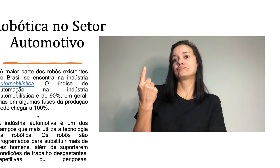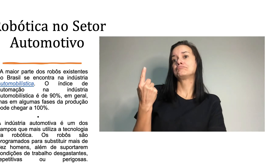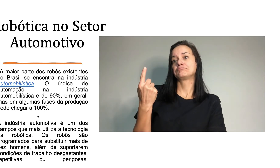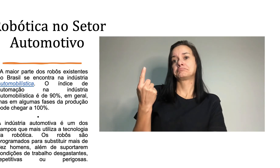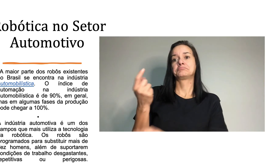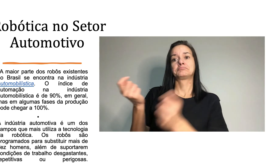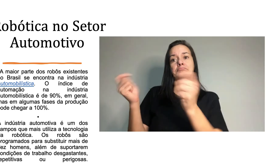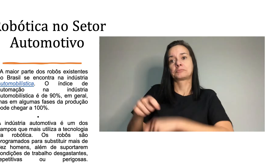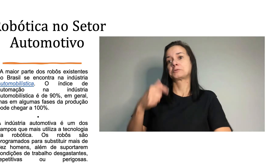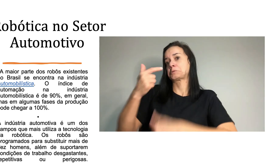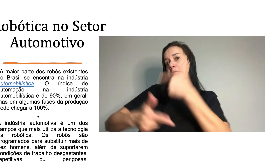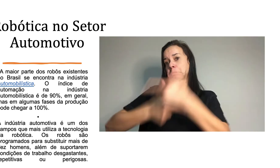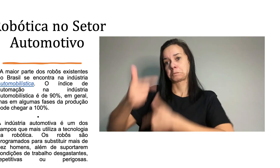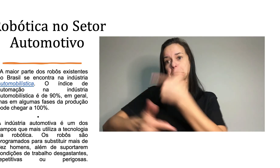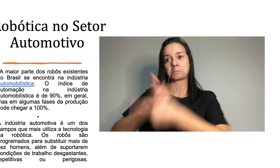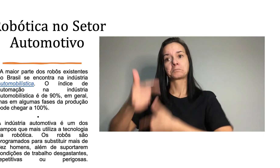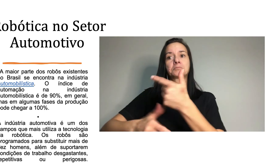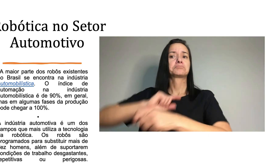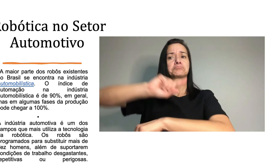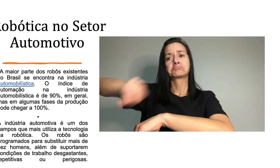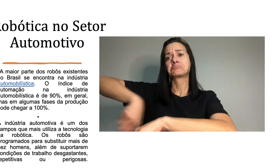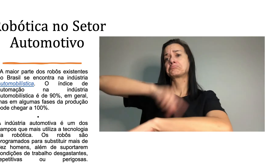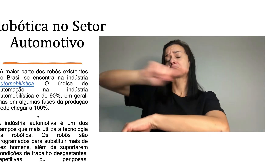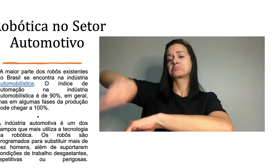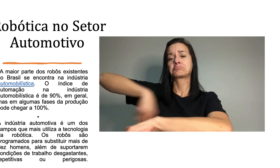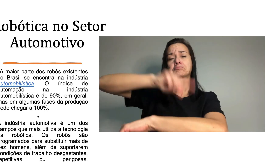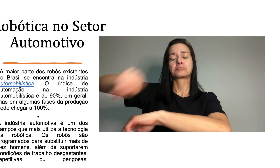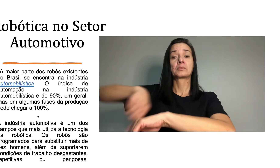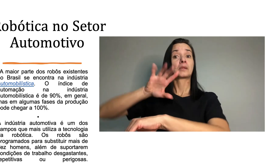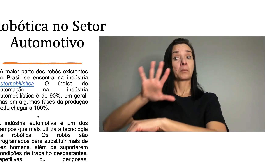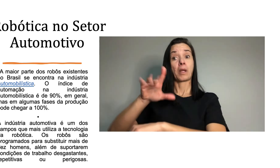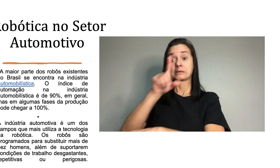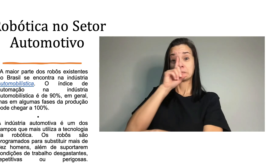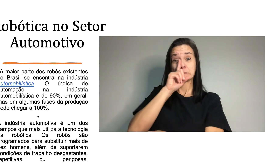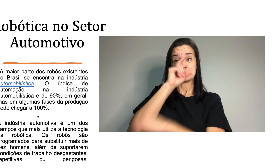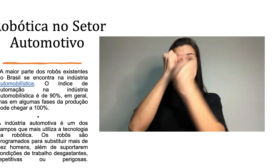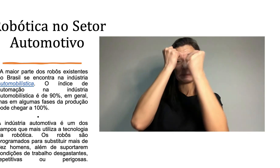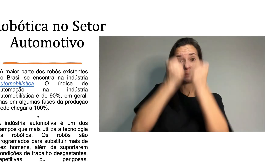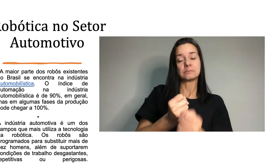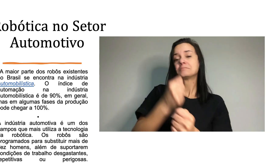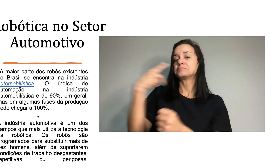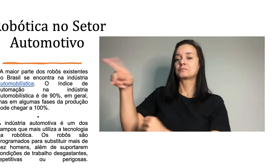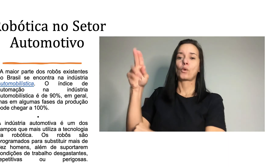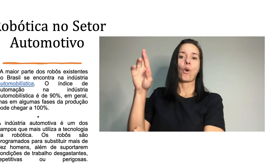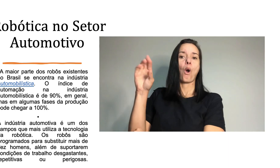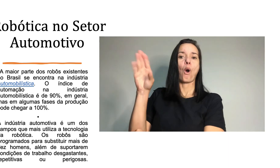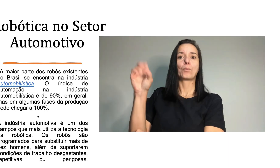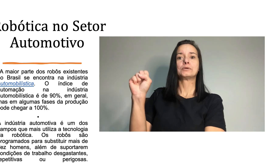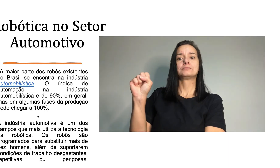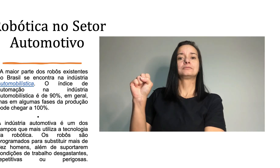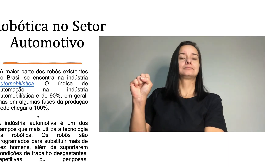homens, além de suportarem condições de trabalho desgastantes,